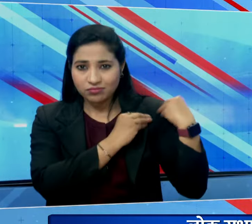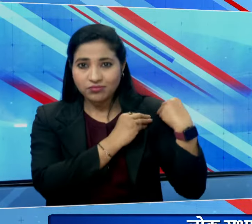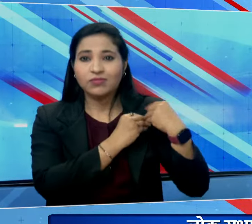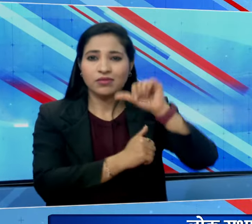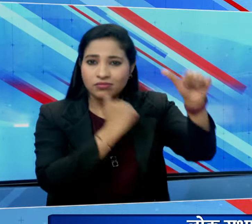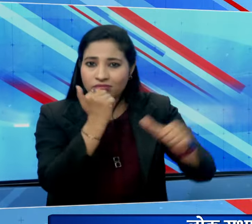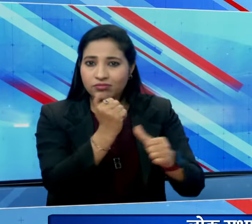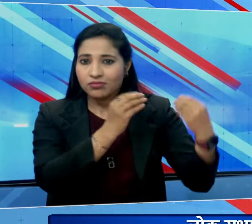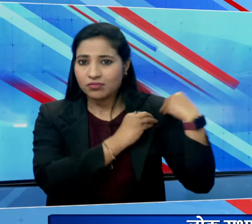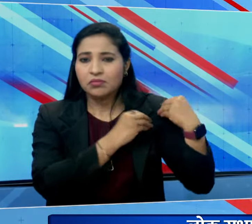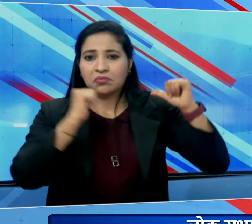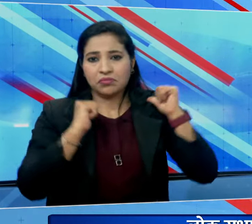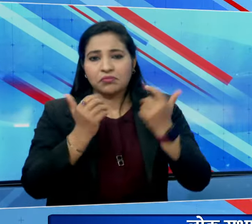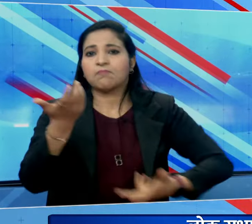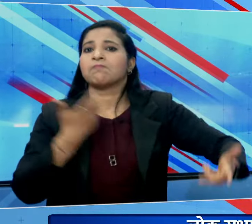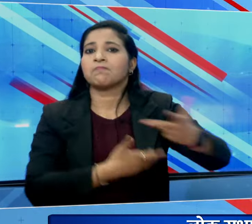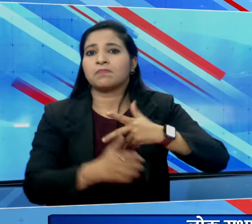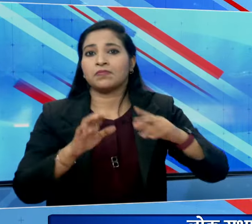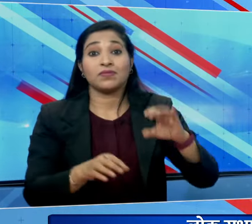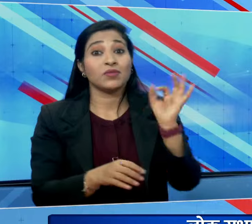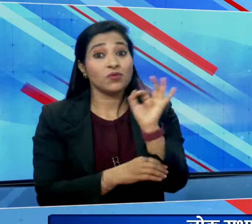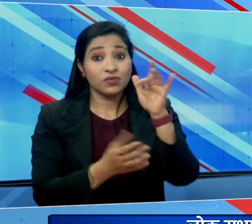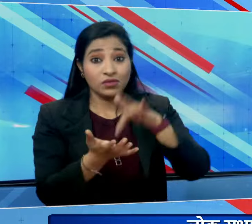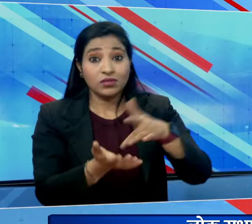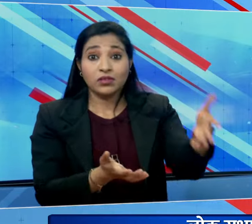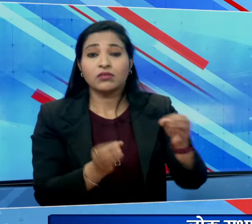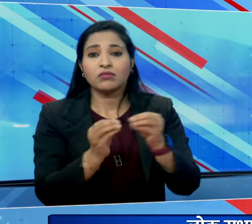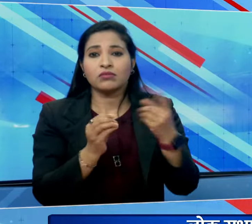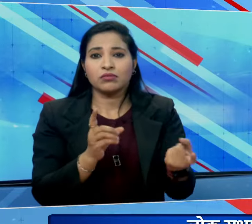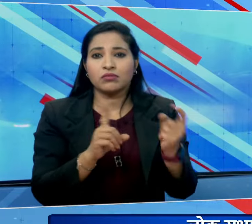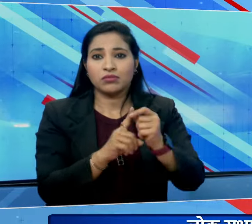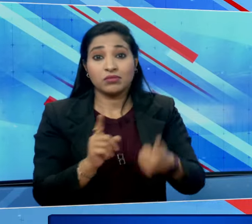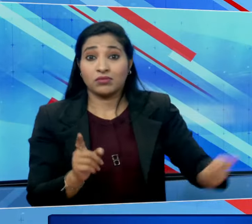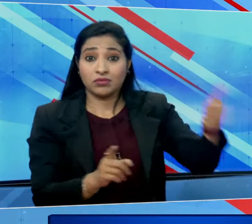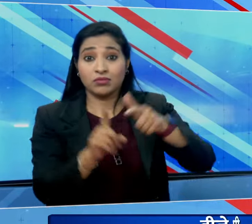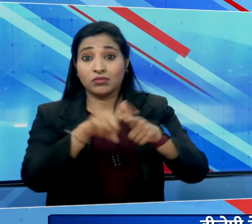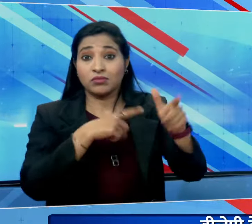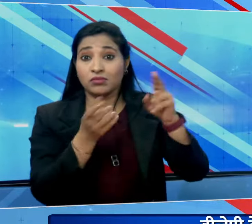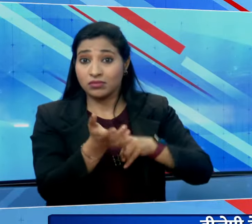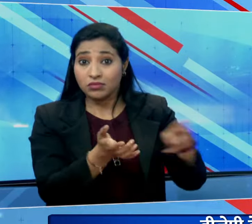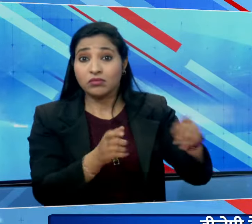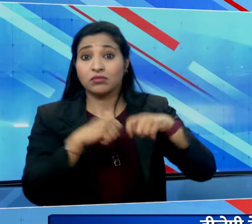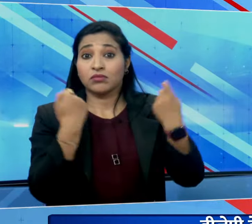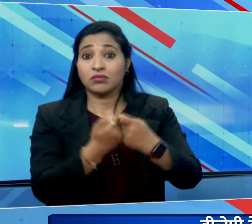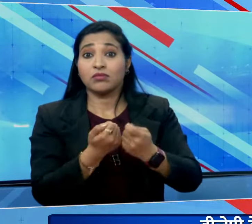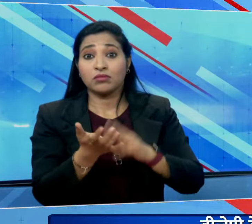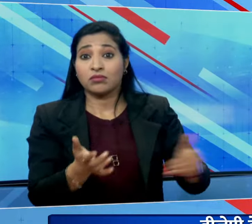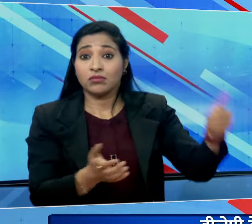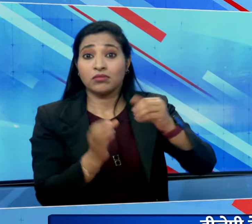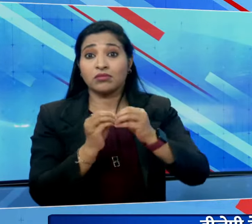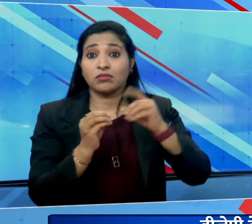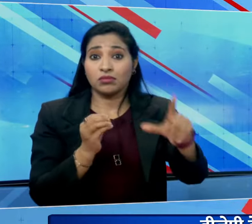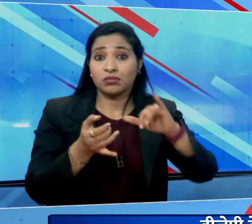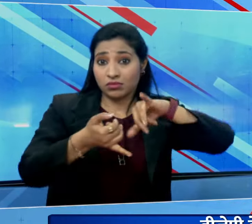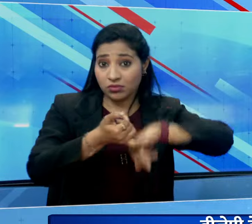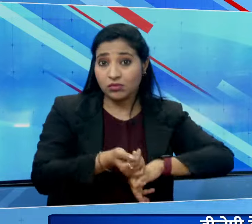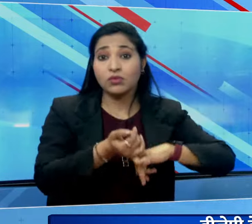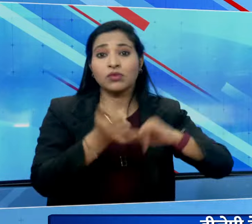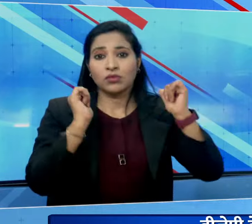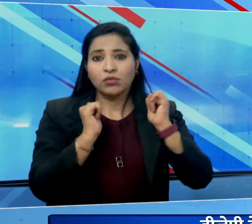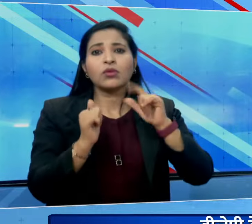भाजपा मुख्यालय पर बुलाई बीजेपी अध्यक्ष जेपी नड्डा और संगठन महामंत्री यल संतोष की मौजूदगी में इस बैठक में